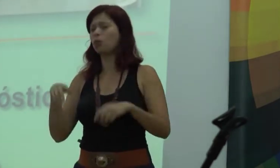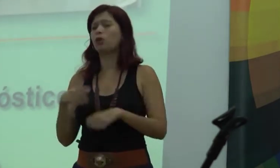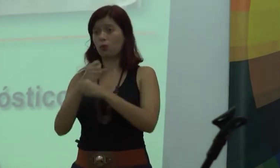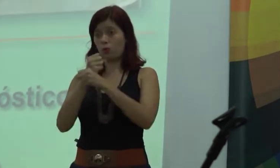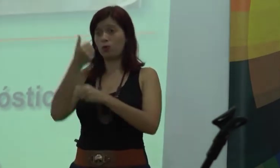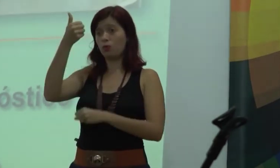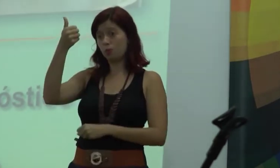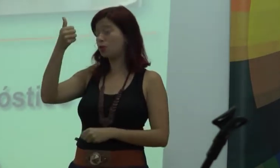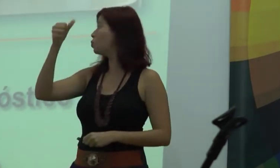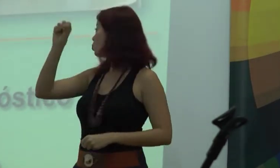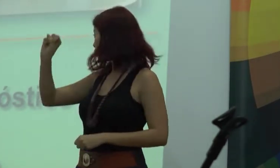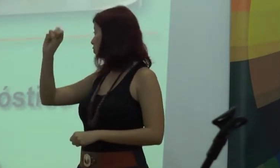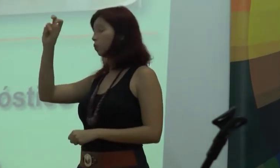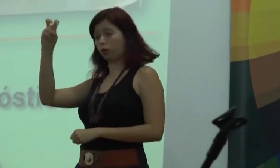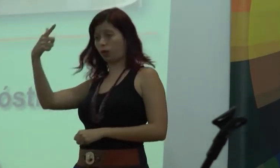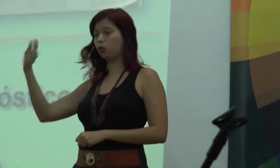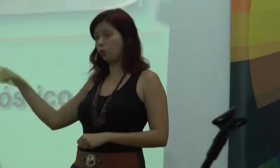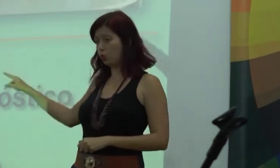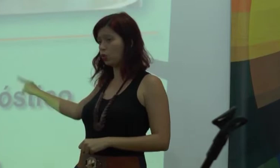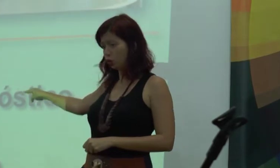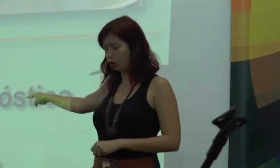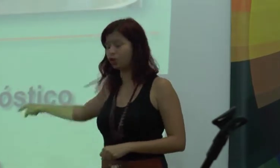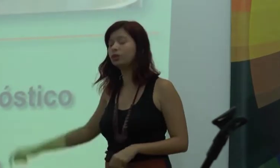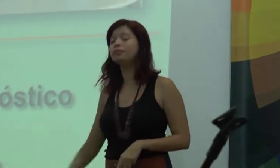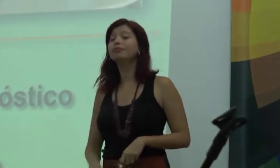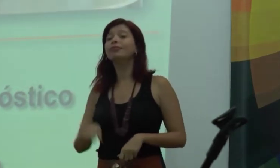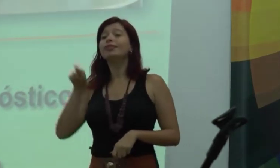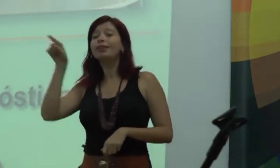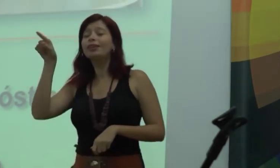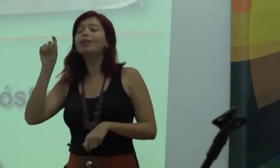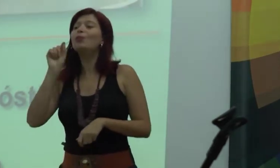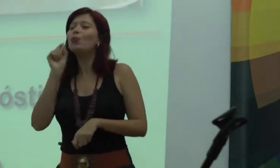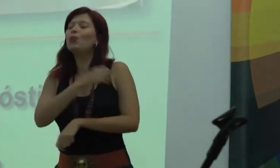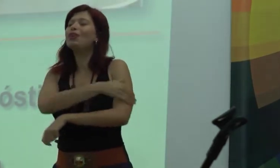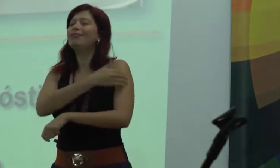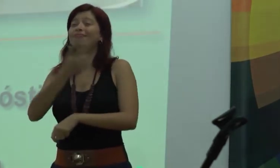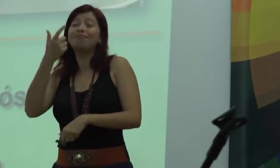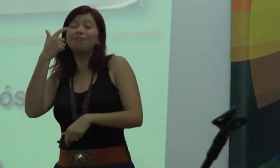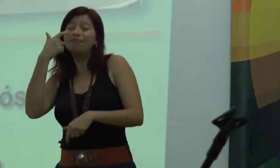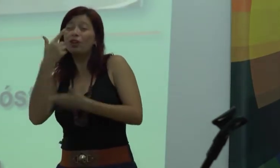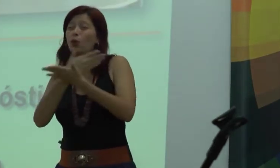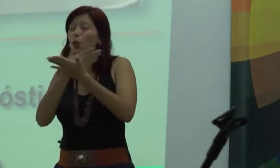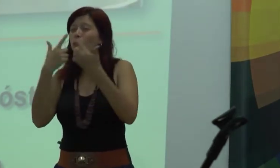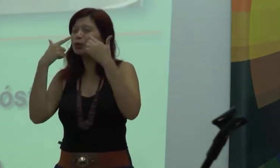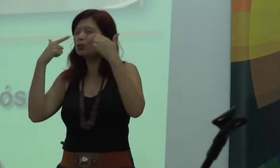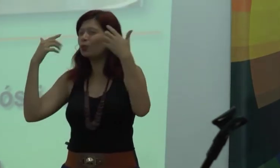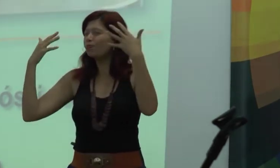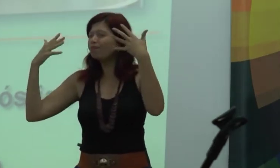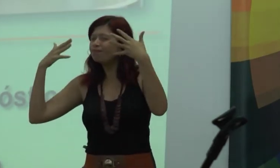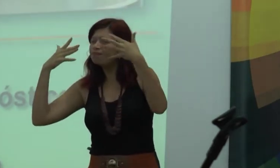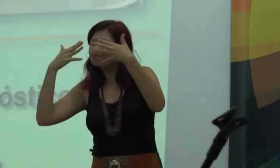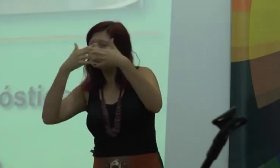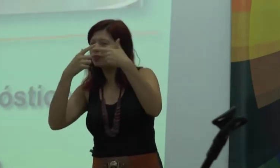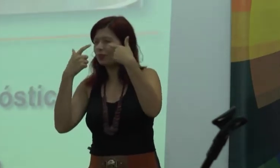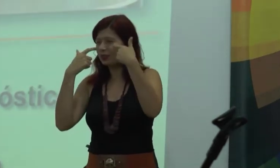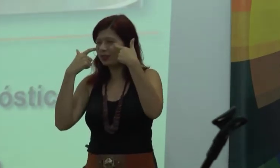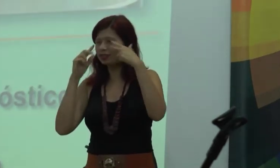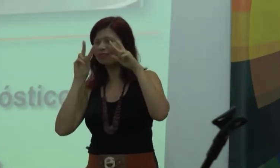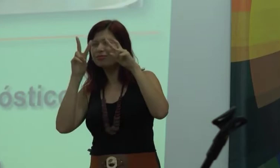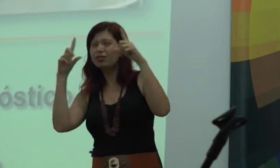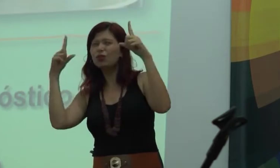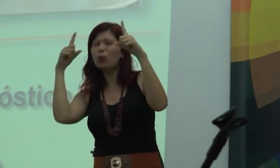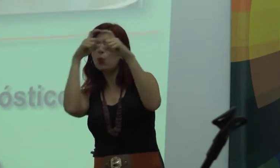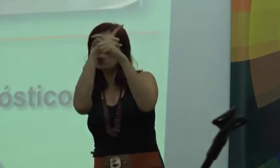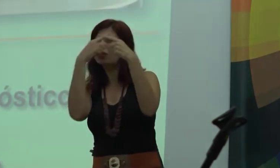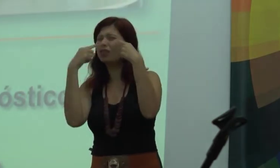o ano seguinte, em 1852, o que aconteceu? A visão dele